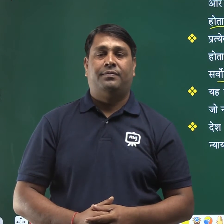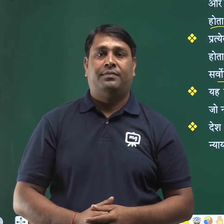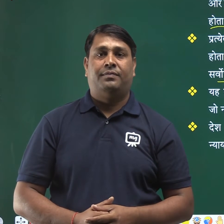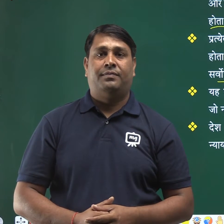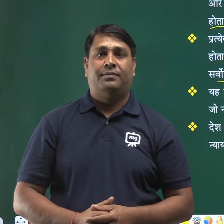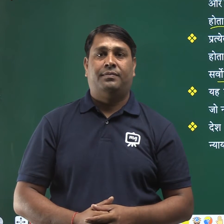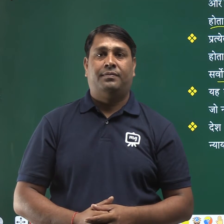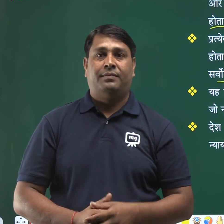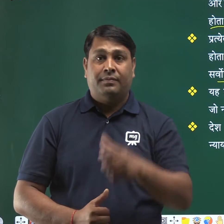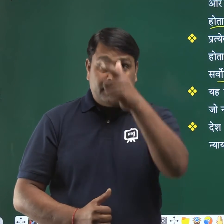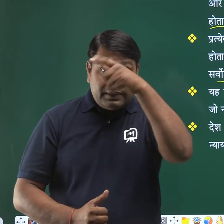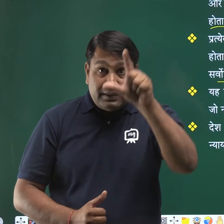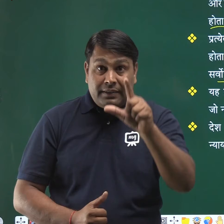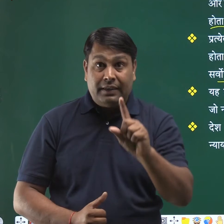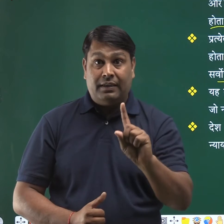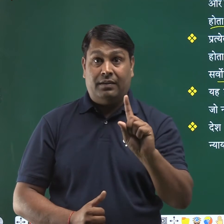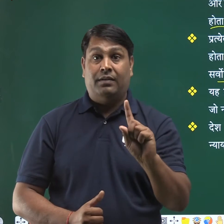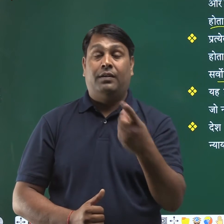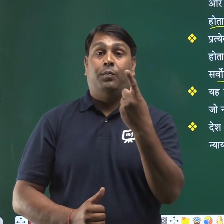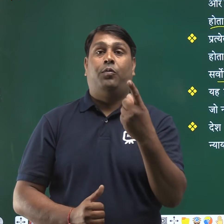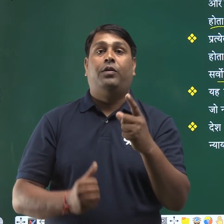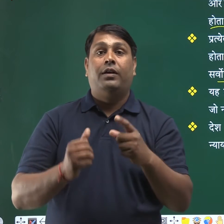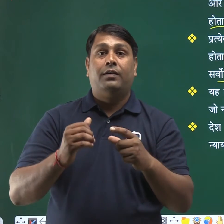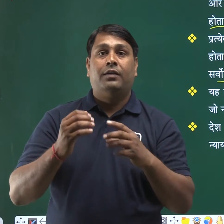देश के मुख्य न्यायाधीश